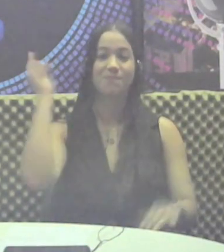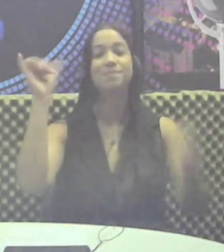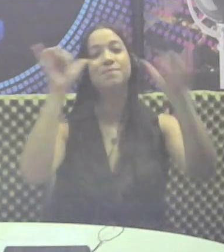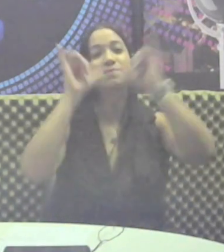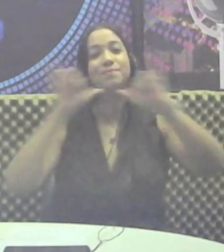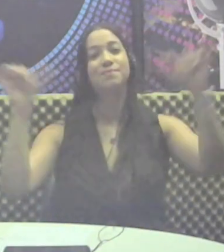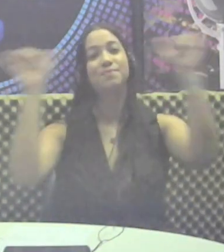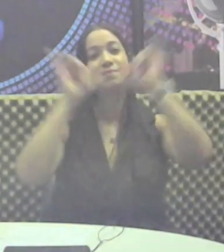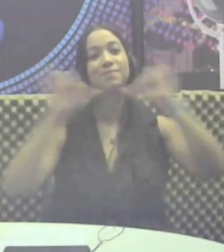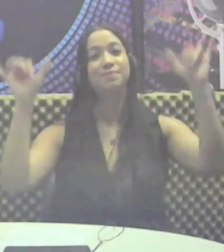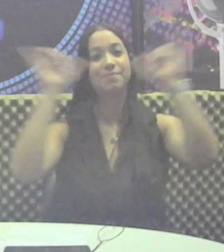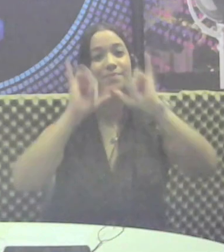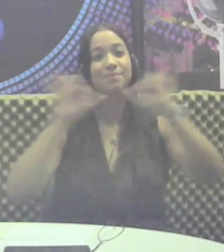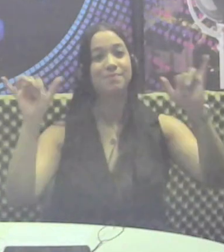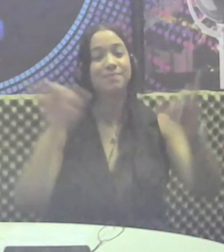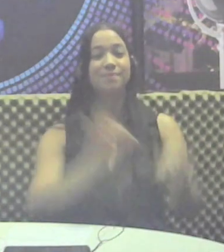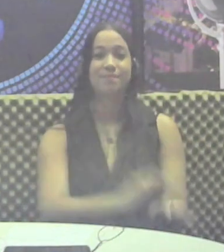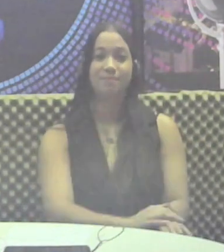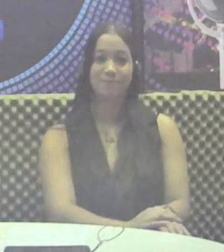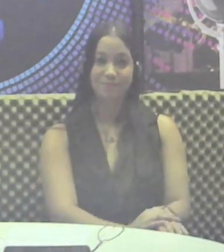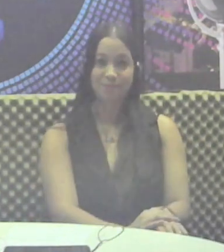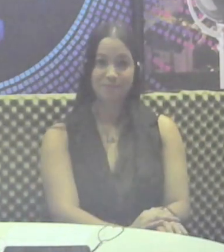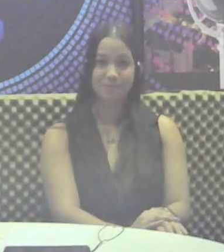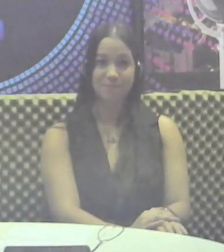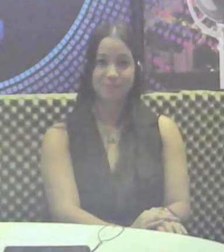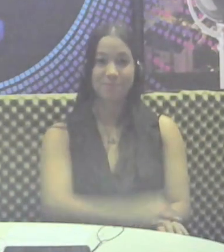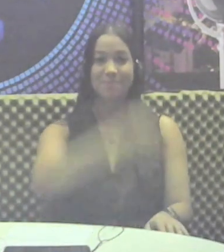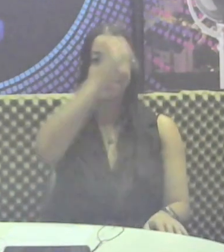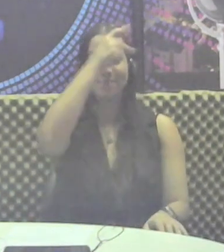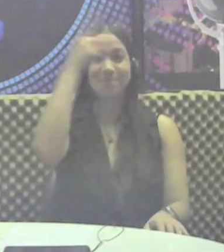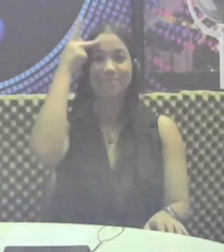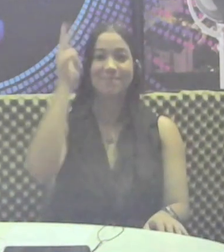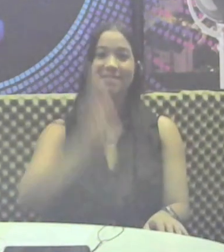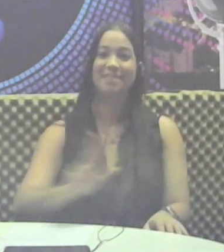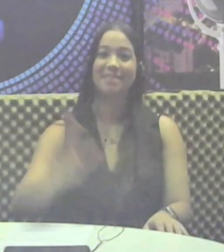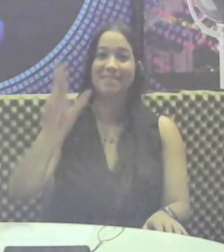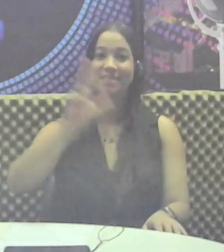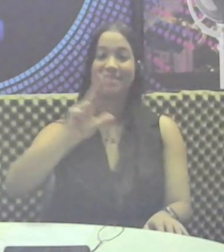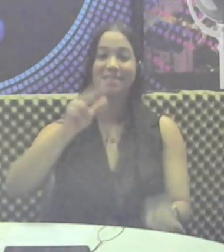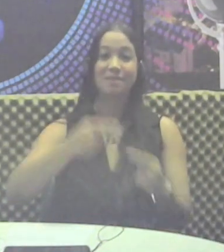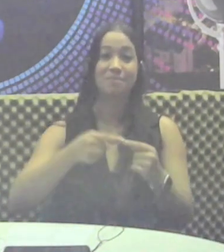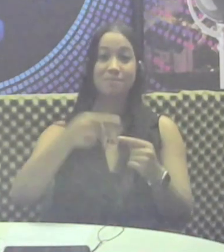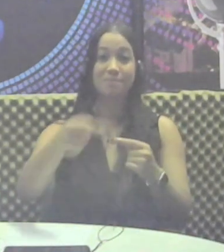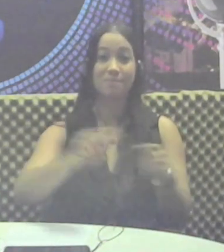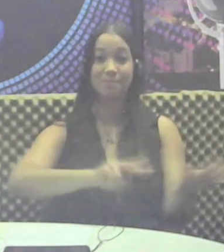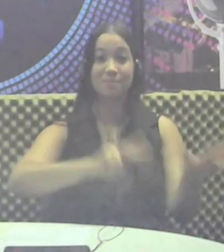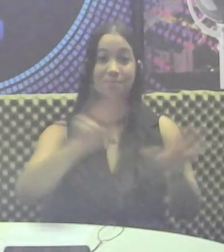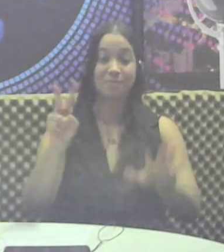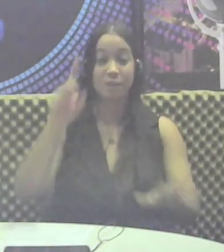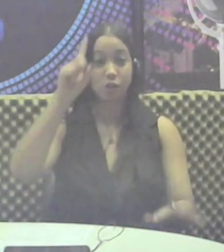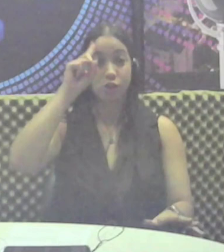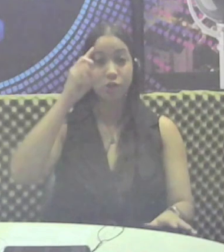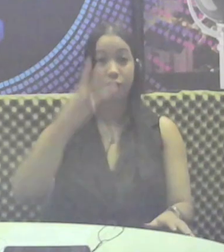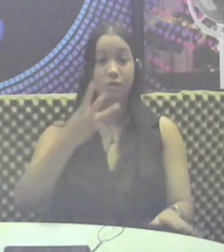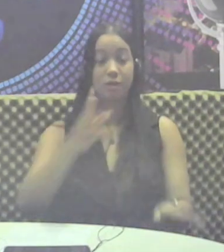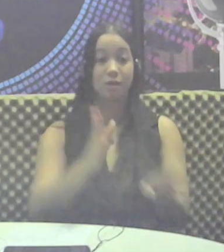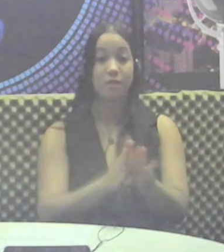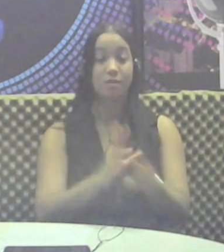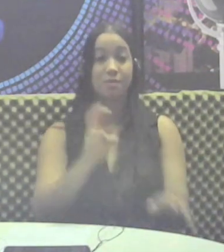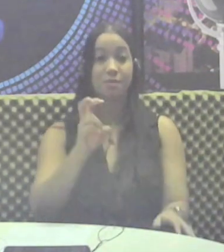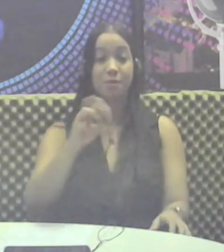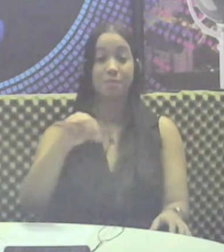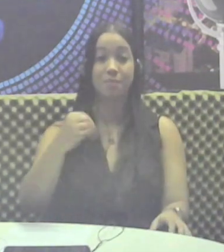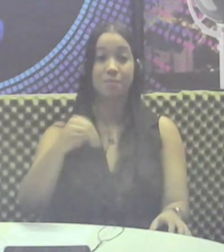Giro de notícias. A Prefeitura de Uberlândia promove na próxima semana, entre os dias 3 e 5 de